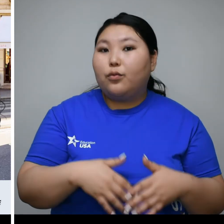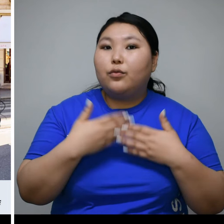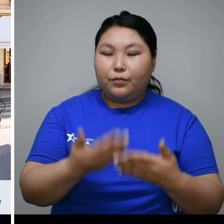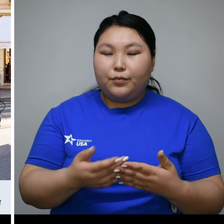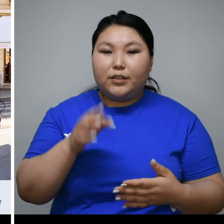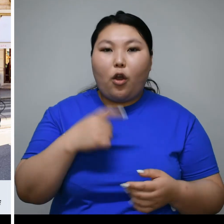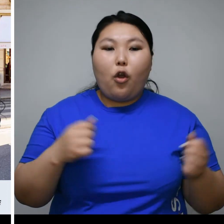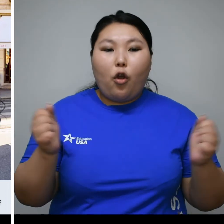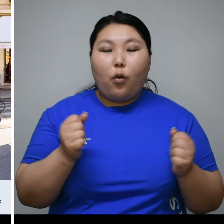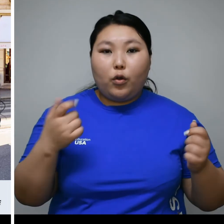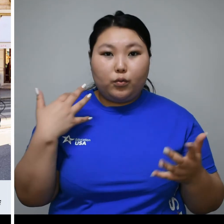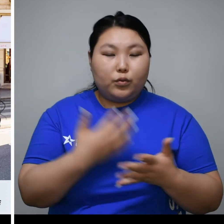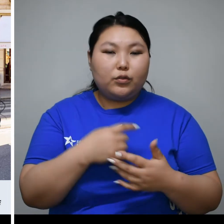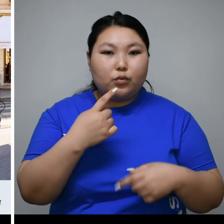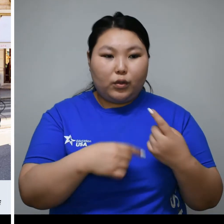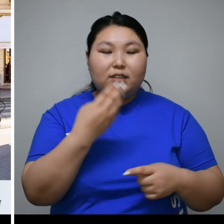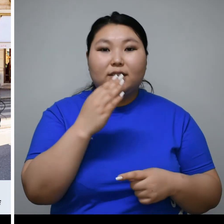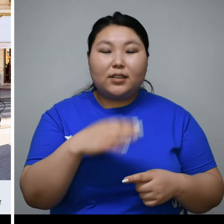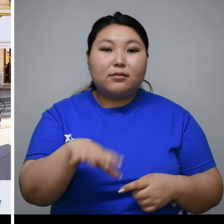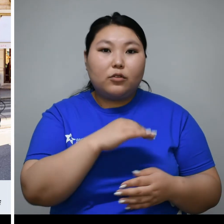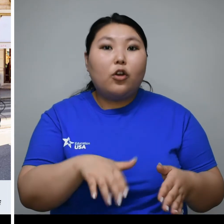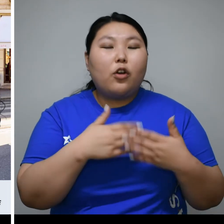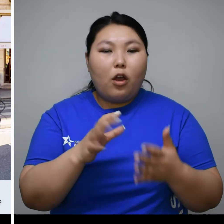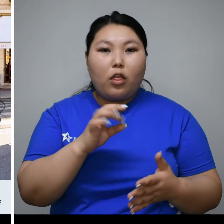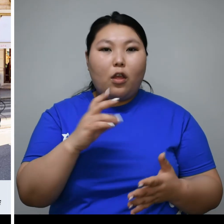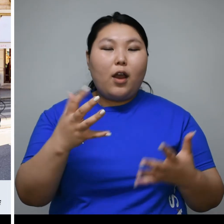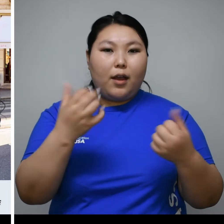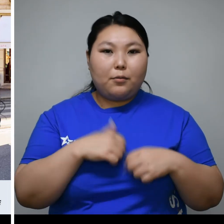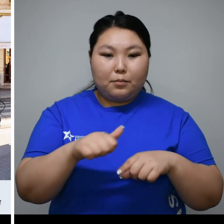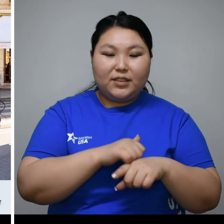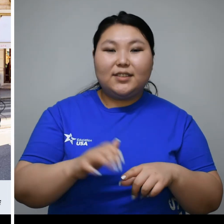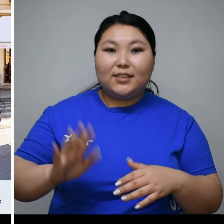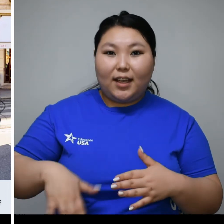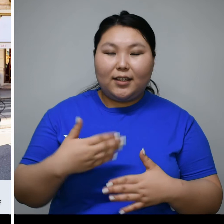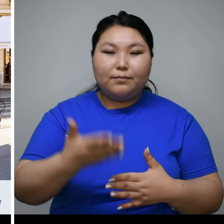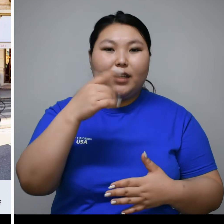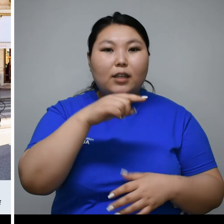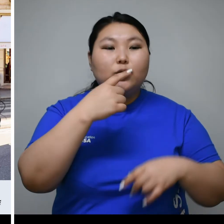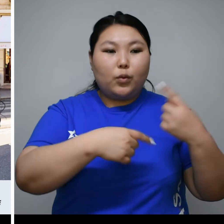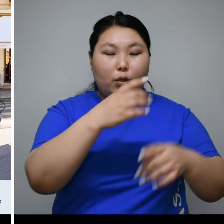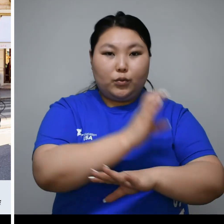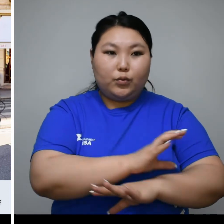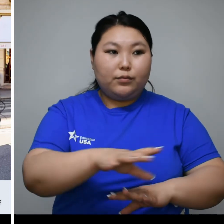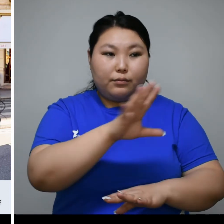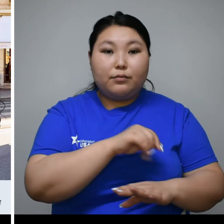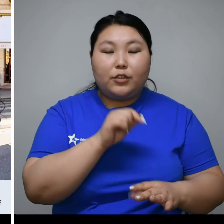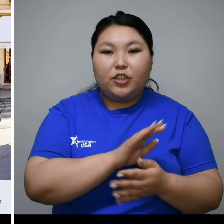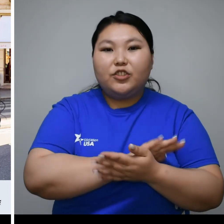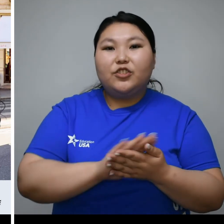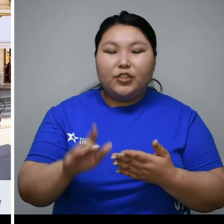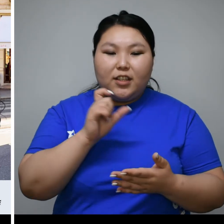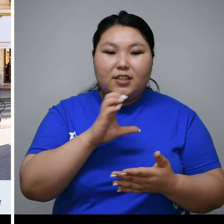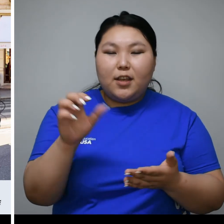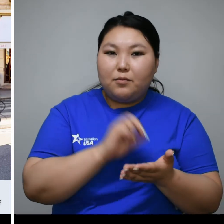өгнө. Одоо яг үйл хүртэл тухайн шалгалтуудаа өгж оноогоо авч бэлтгэсний дараагаар та тэр тухайн сургуулиудаа